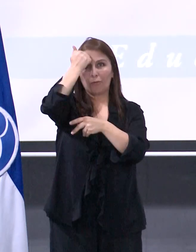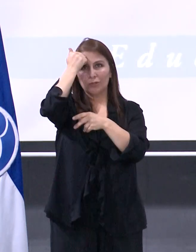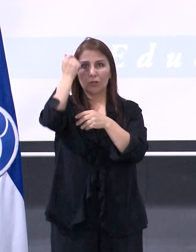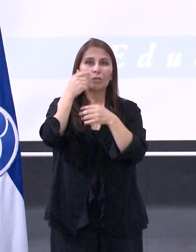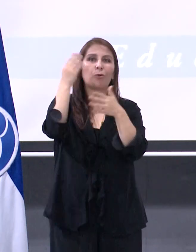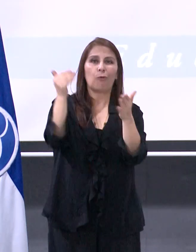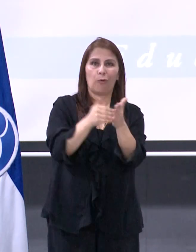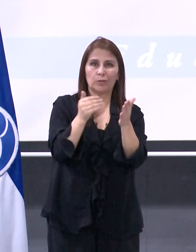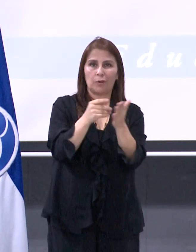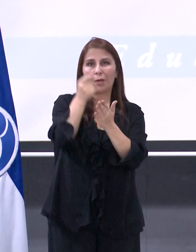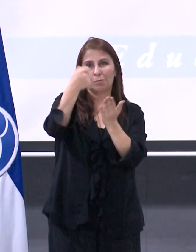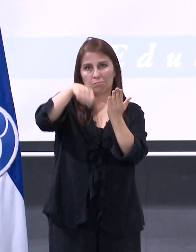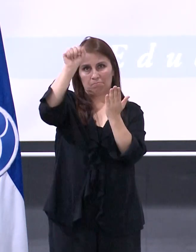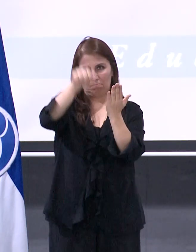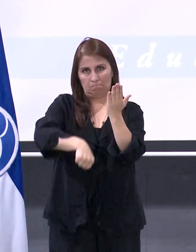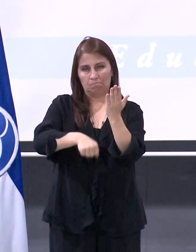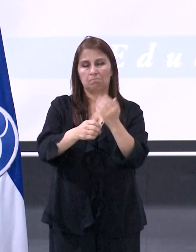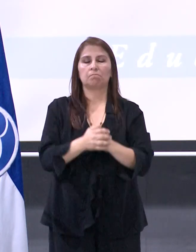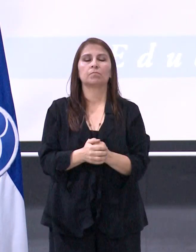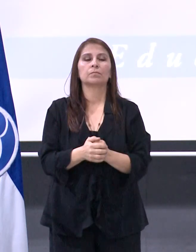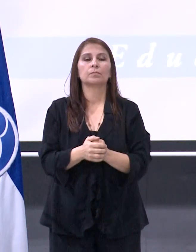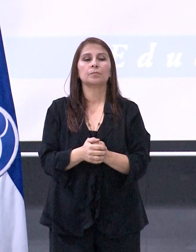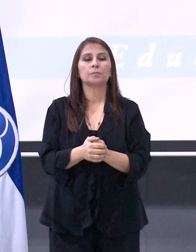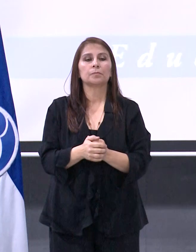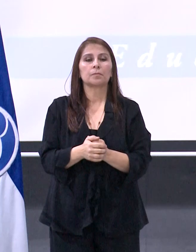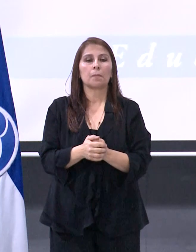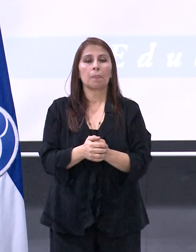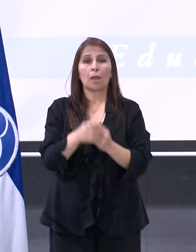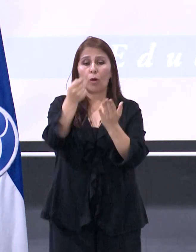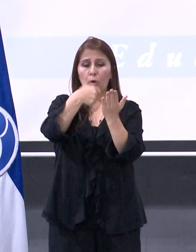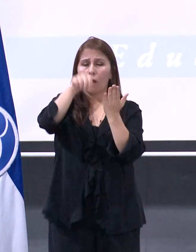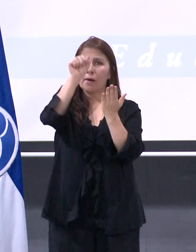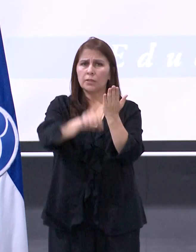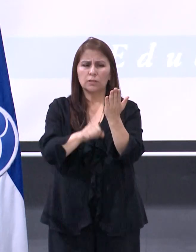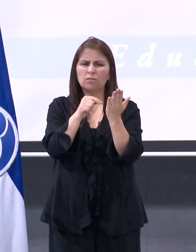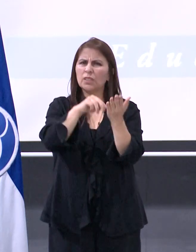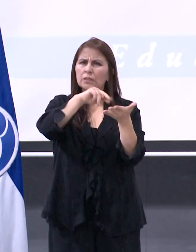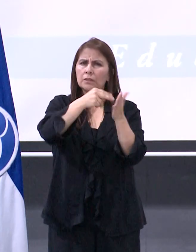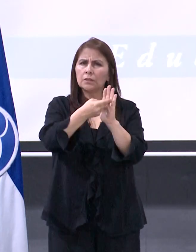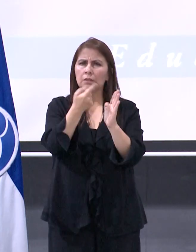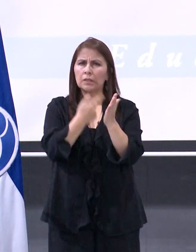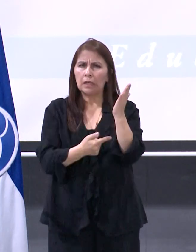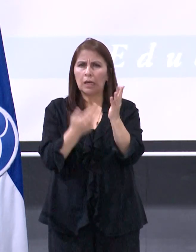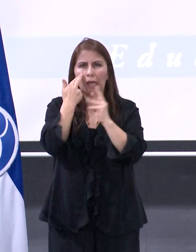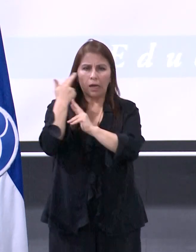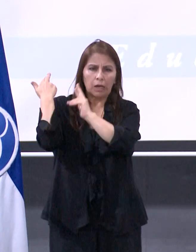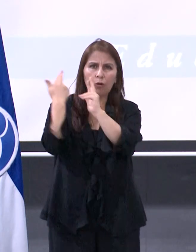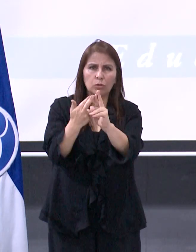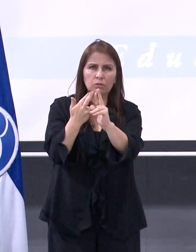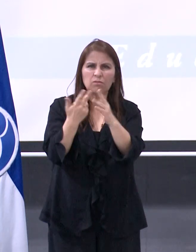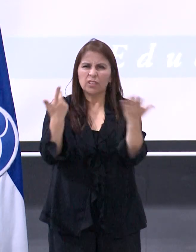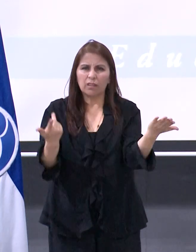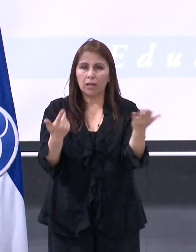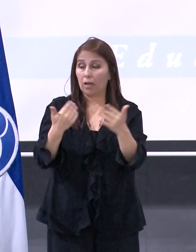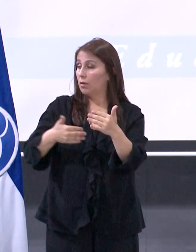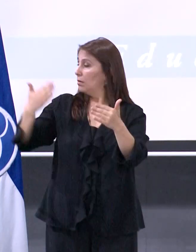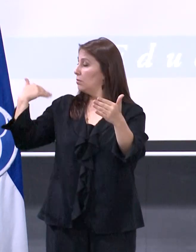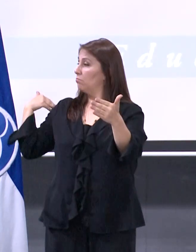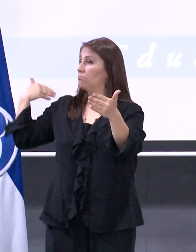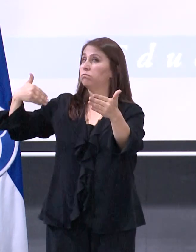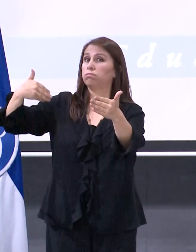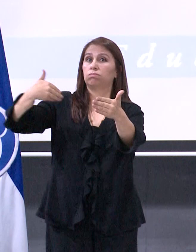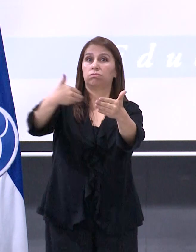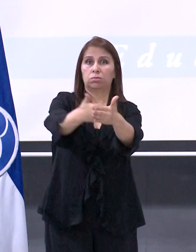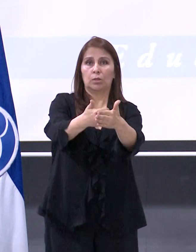ese tema de la acreditación tiene que ver con un reconocimiento a toda esta trayectoria esto no es por cumplir la tarea o